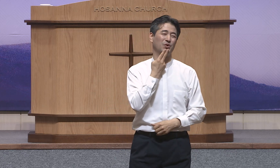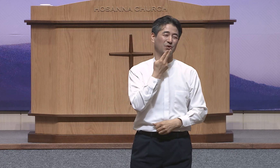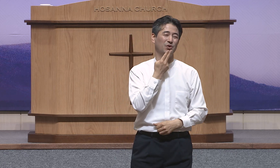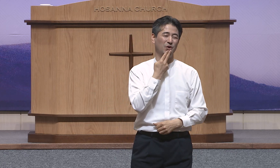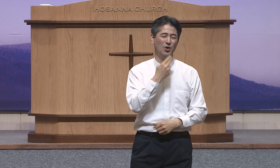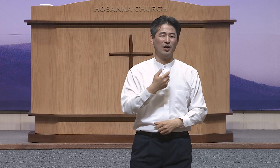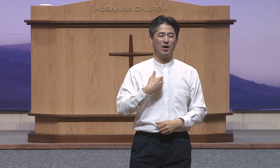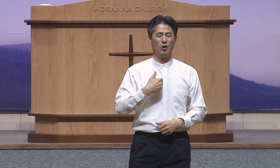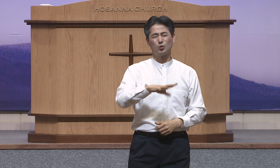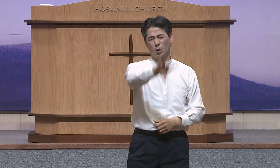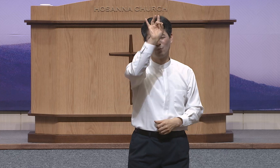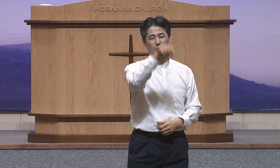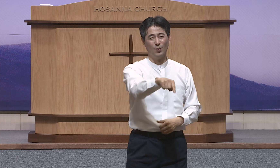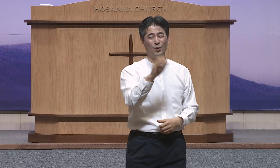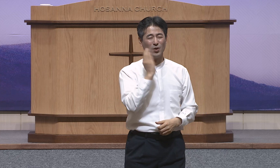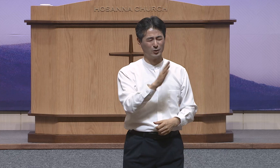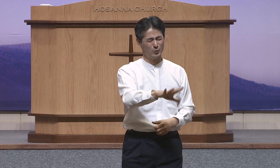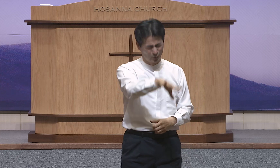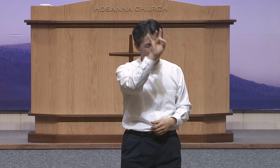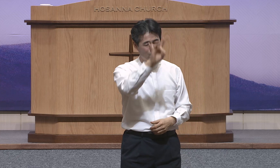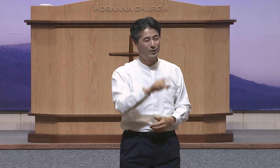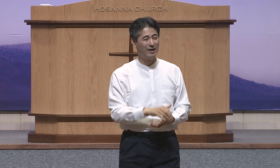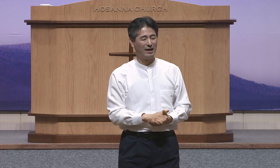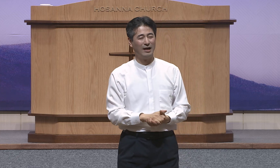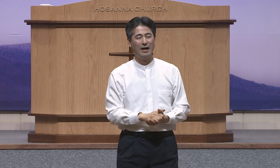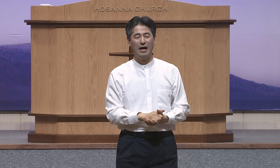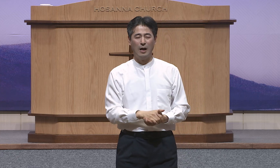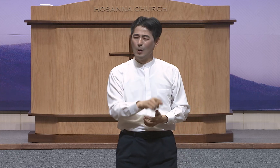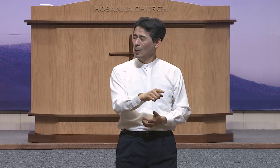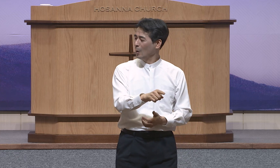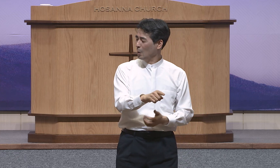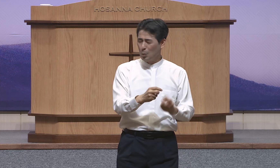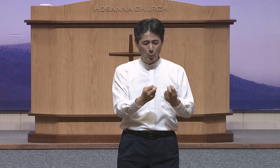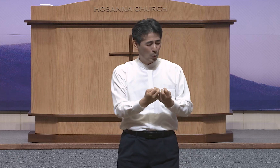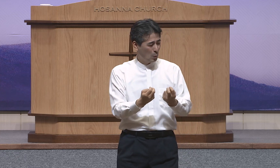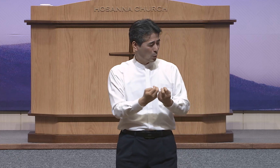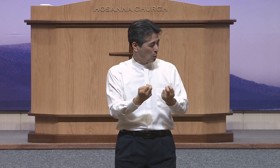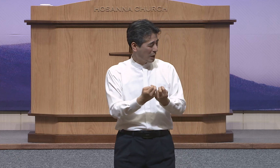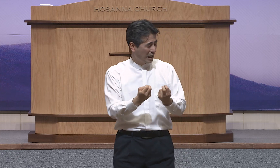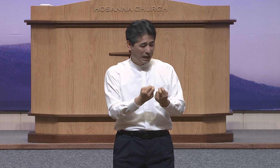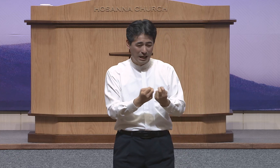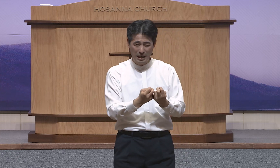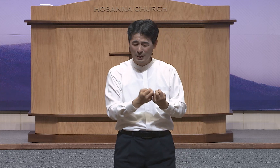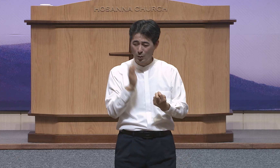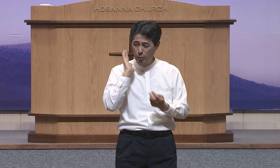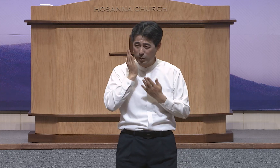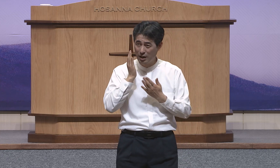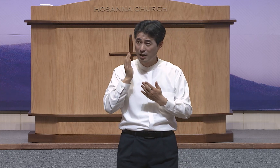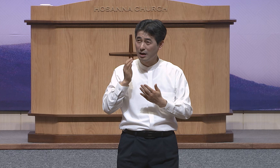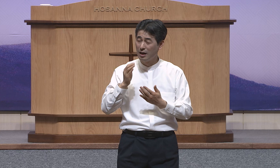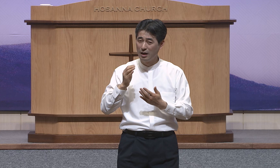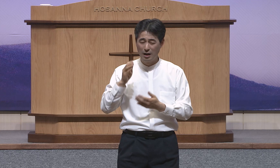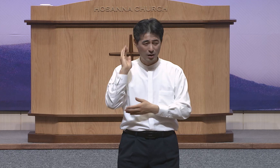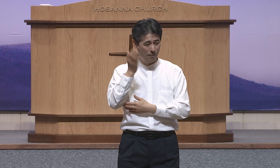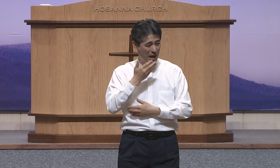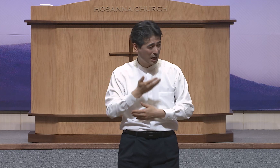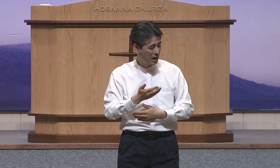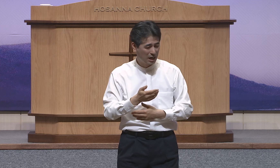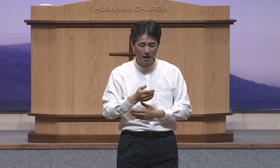한일장신대학교 역사상 농인이 처음이다. 농인은 처음인데 너를 어떻게 해야 될지 몰라서